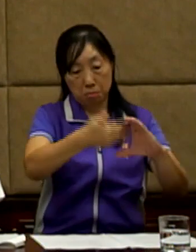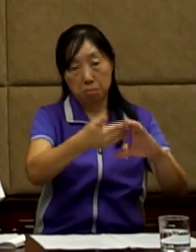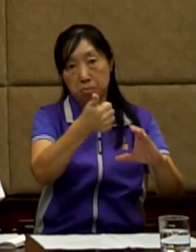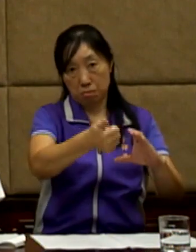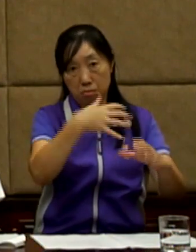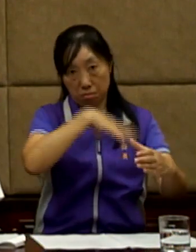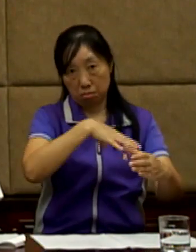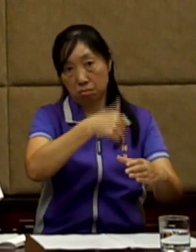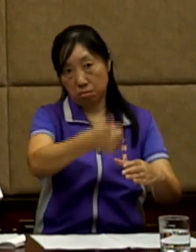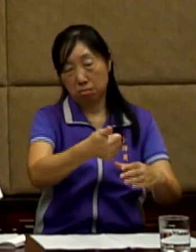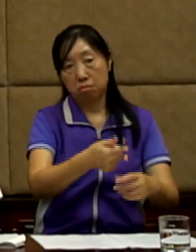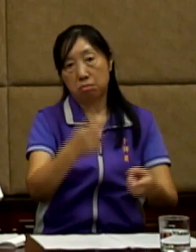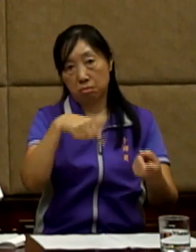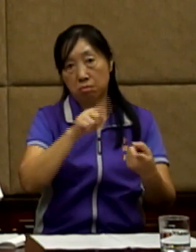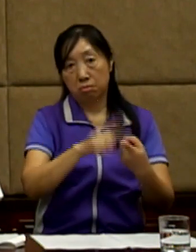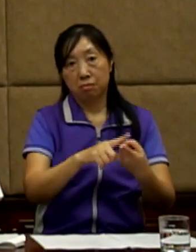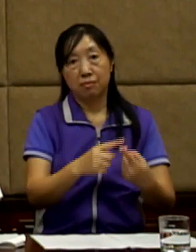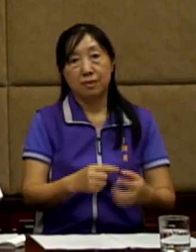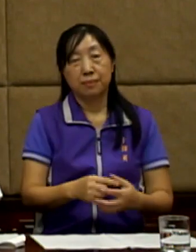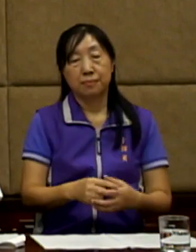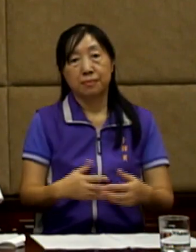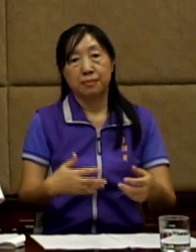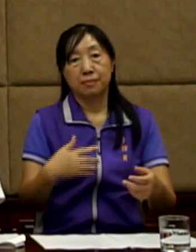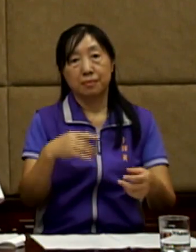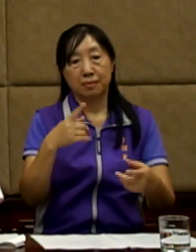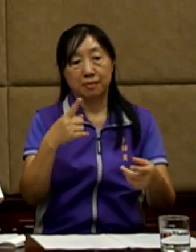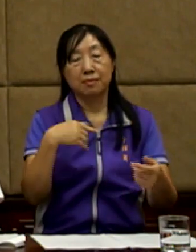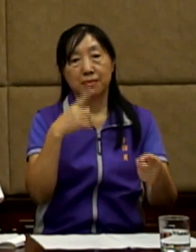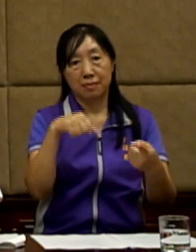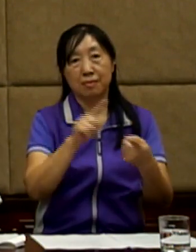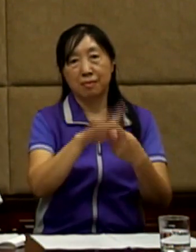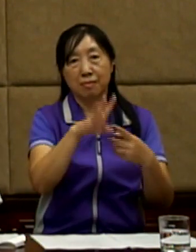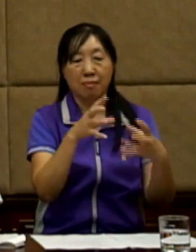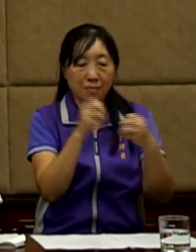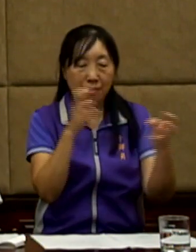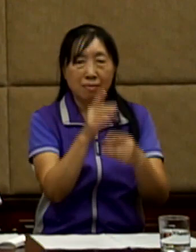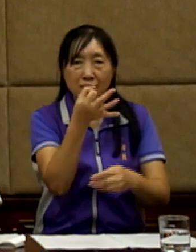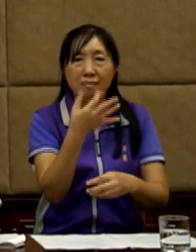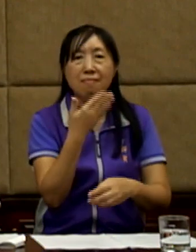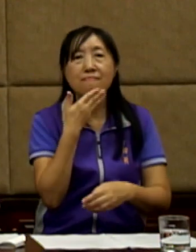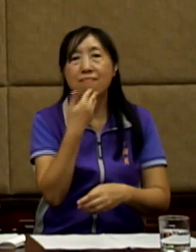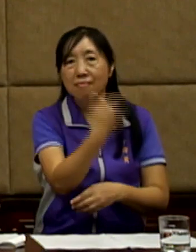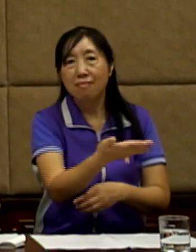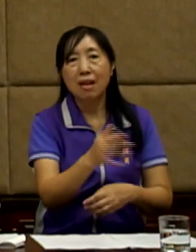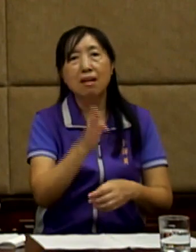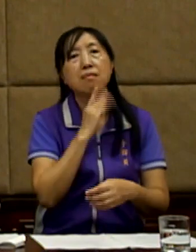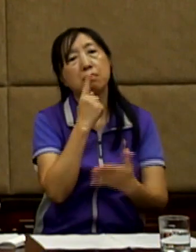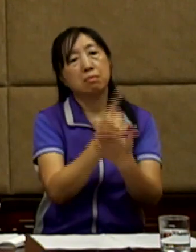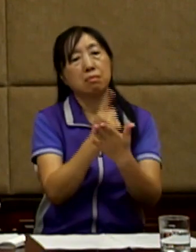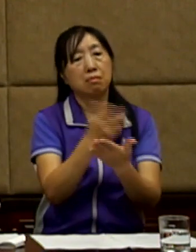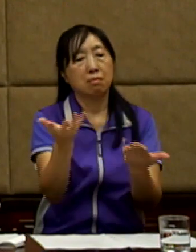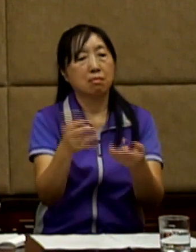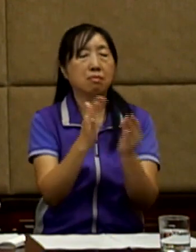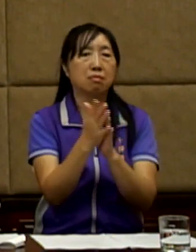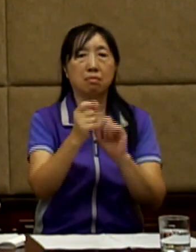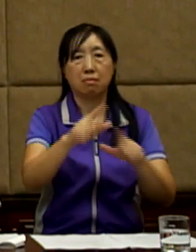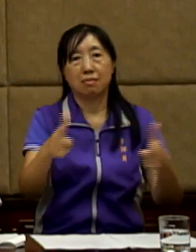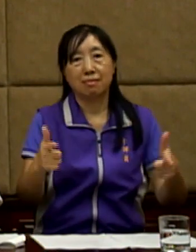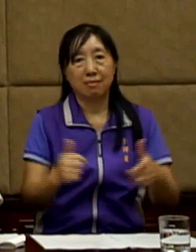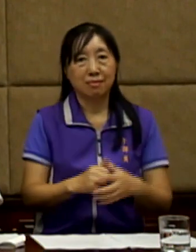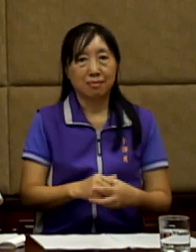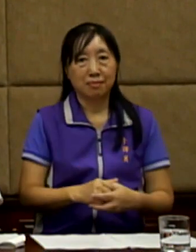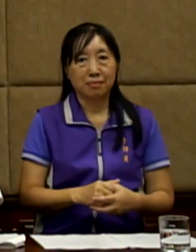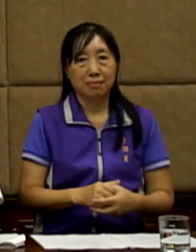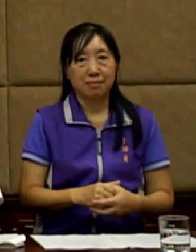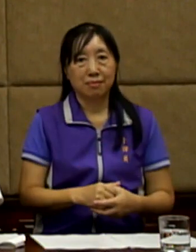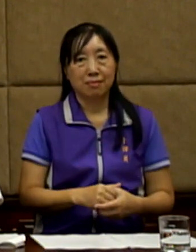内容，它应该要获得一个合理的分润啊。但是每一个个案都不一样啊，每一个